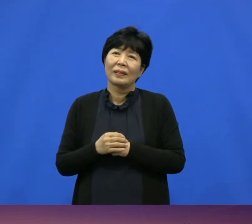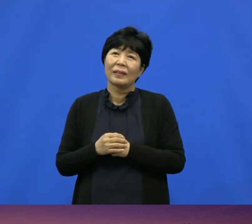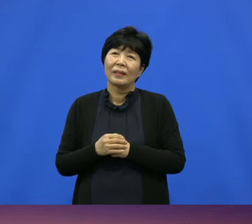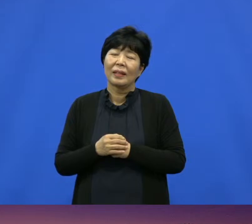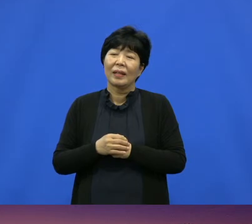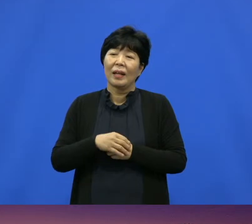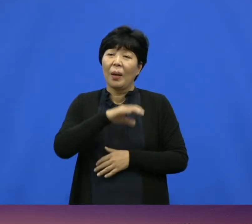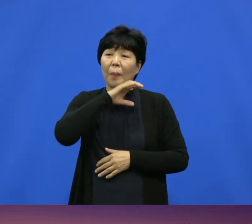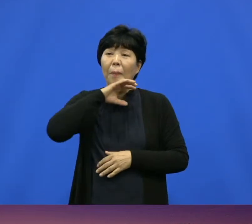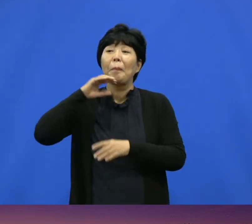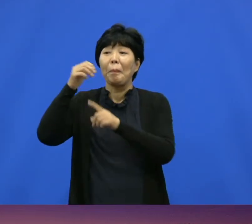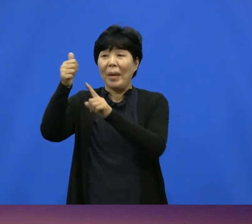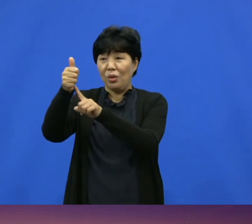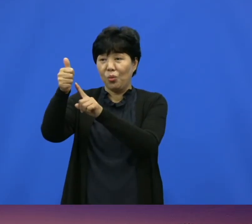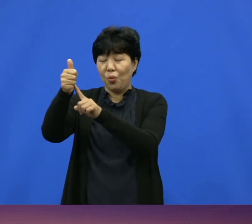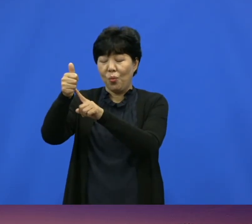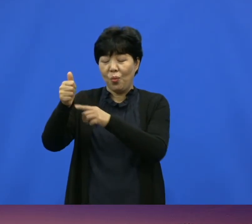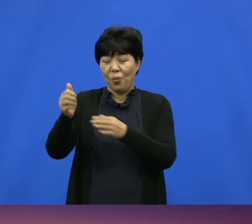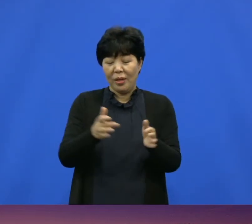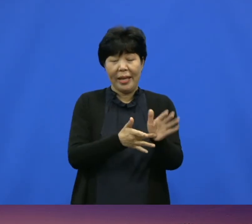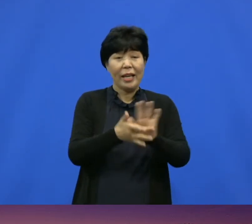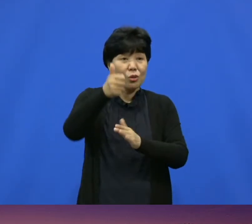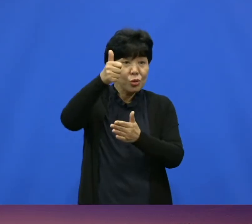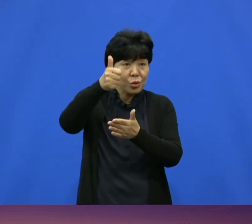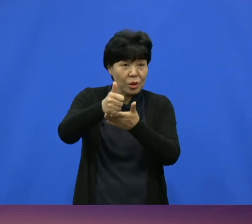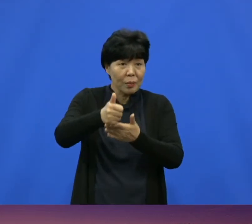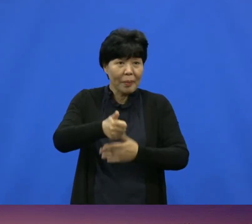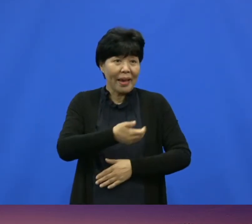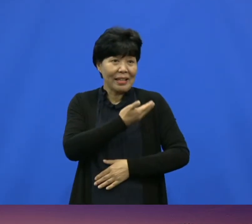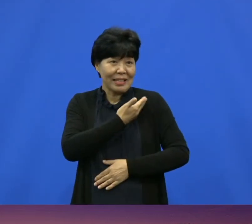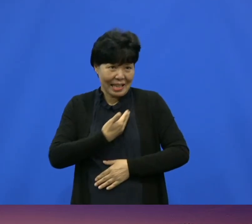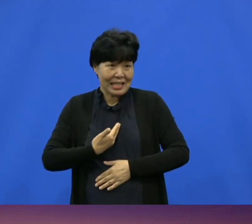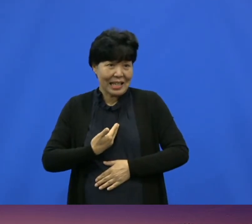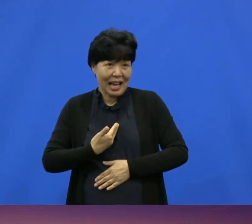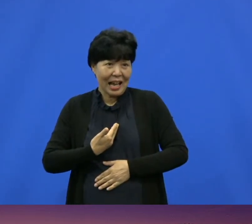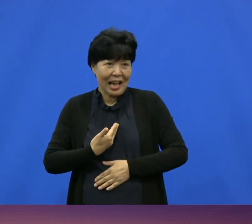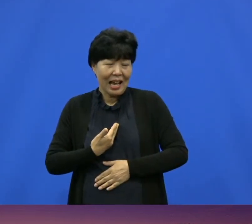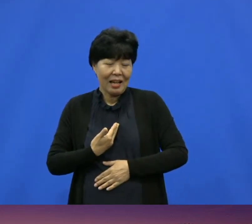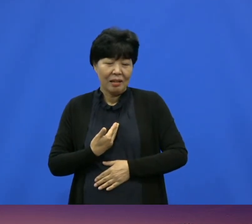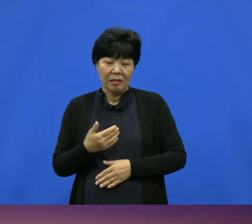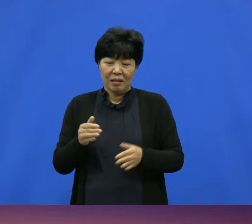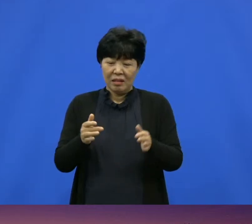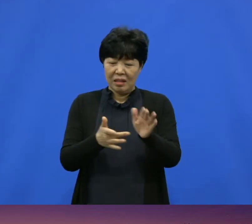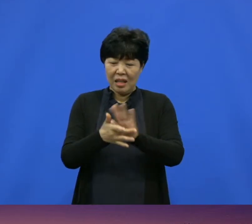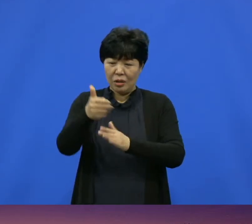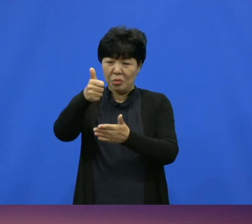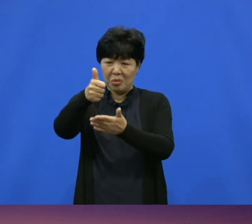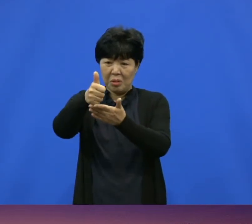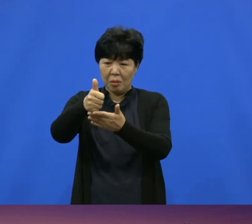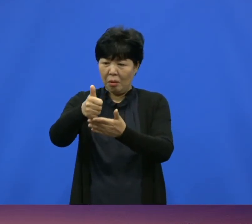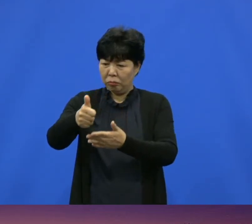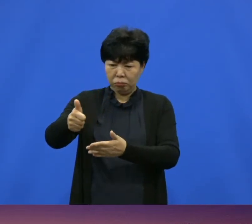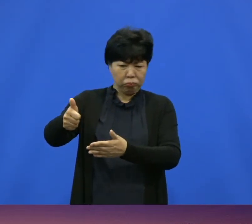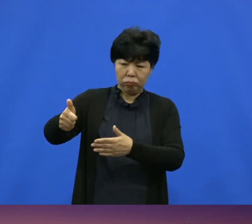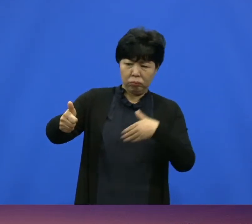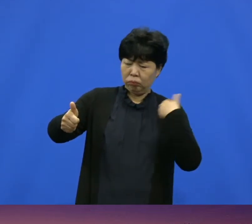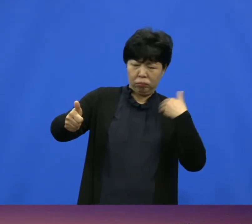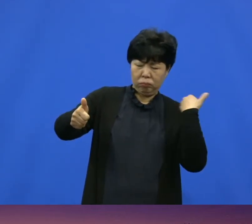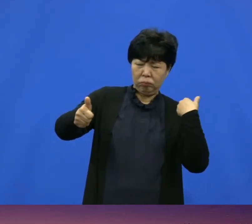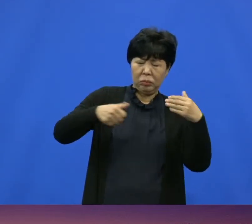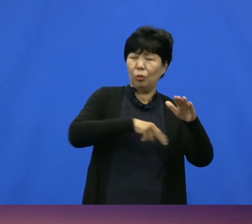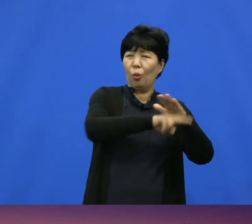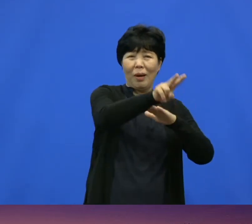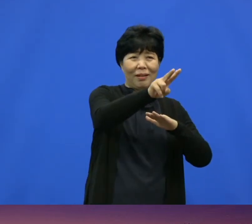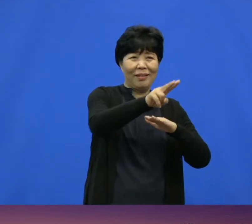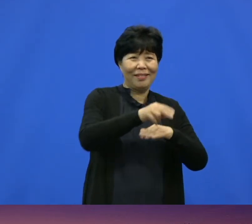베드로, 예수님의 제자잖아요. 그런 결정적인 순간에 부인하고 도망을 쳤어요. 물론 따라다닐 때도 사고 많이